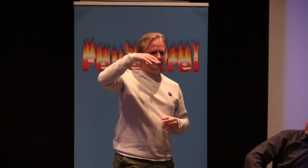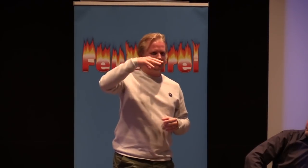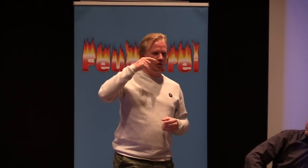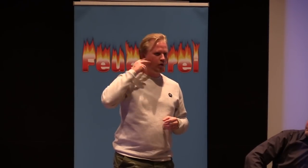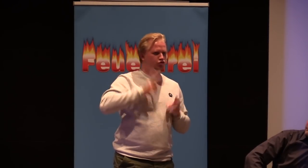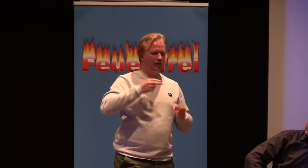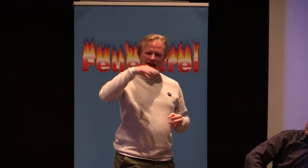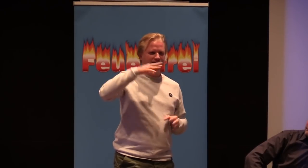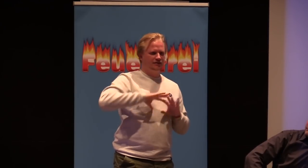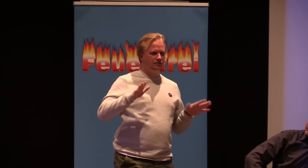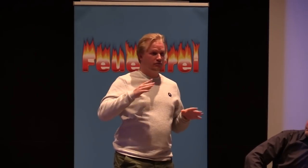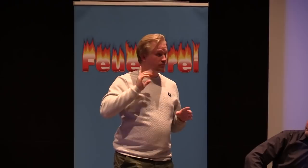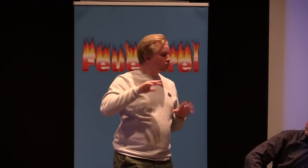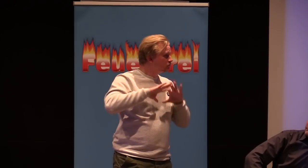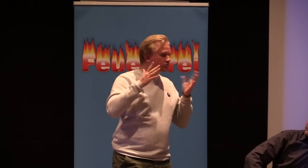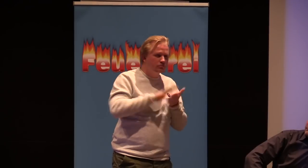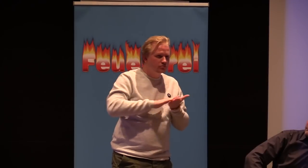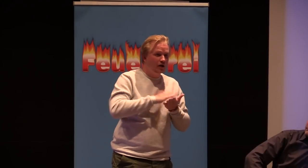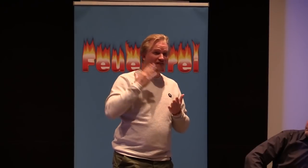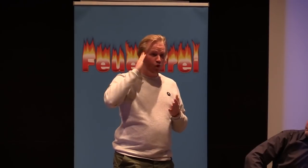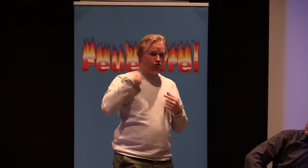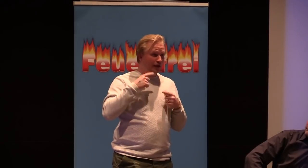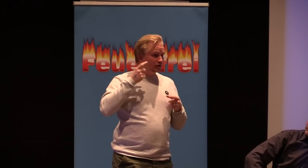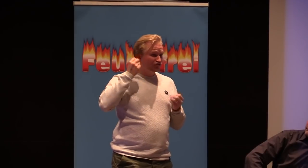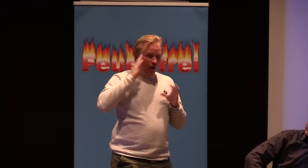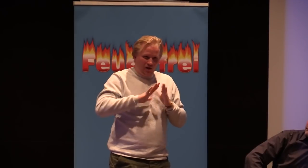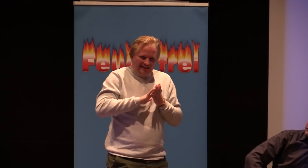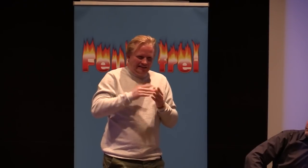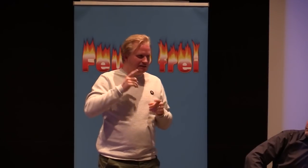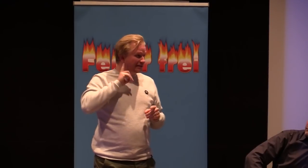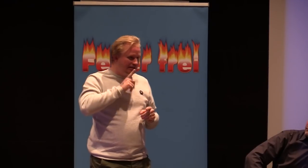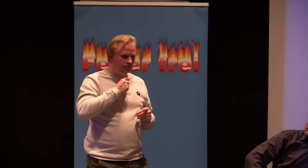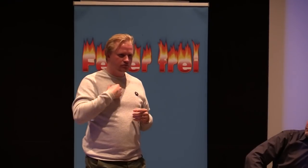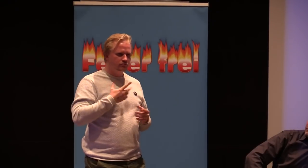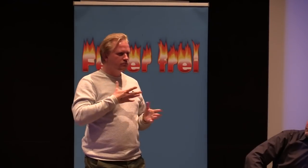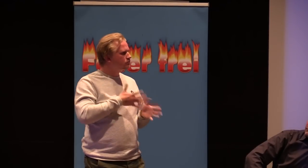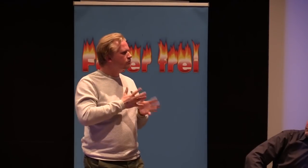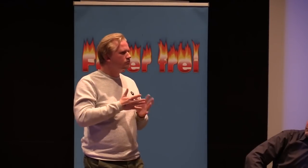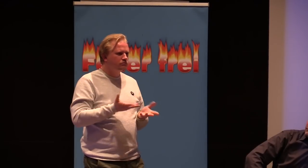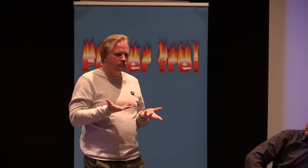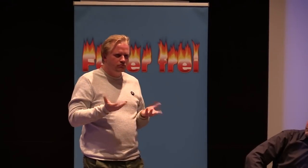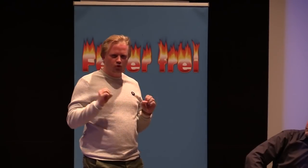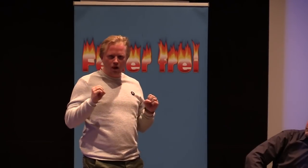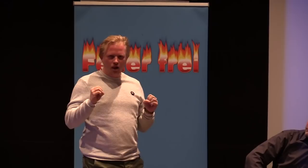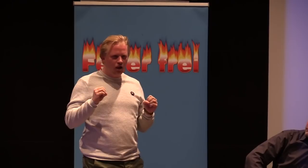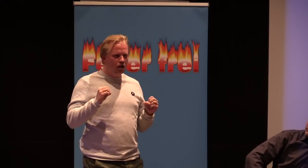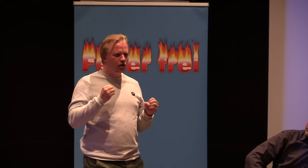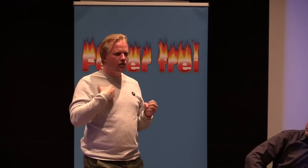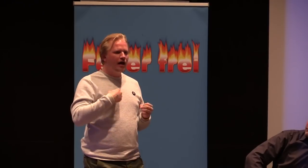Aber ich selber arbeite zum Beispiel an einem Konzern, das weltweit tätig ist und ich bin der einzige Gehörlose da tatsächlich. Es